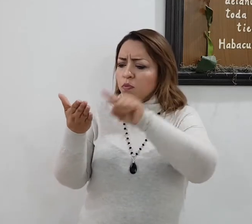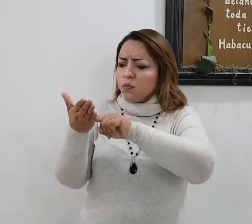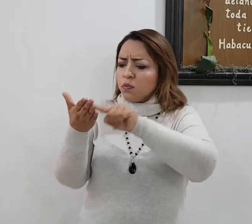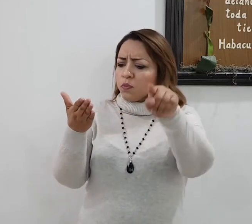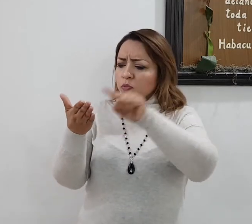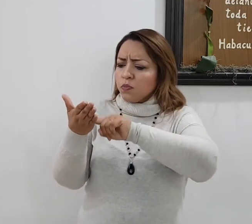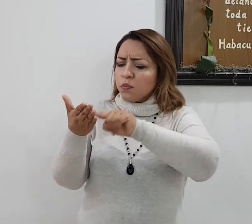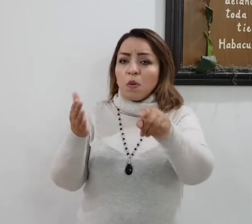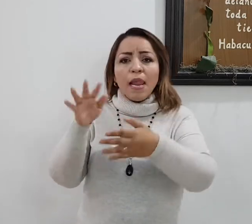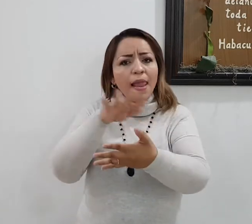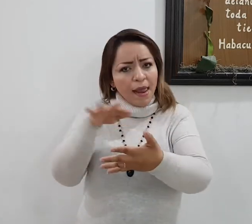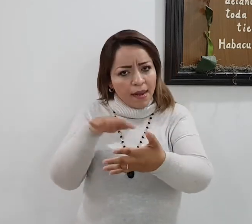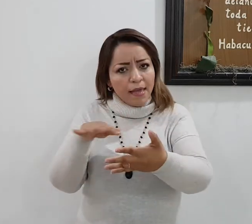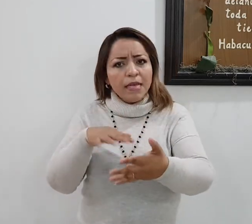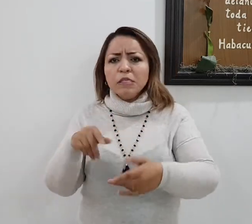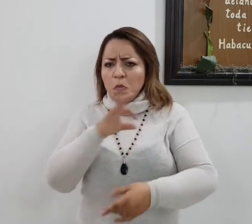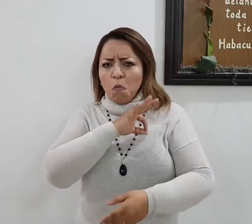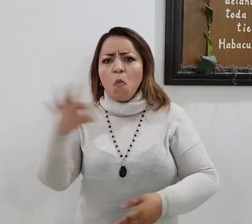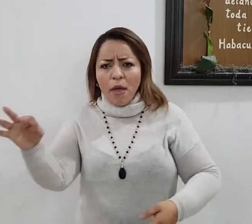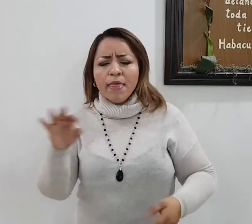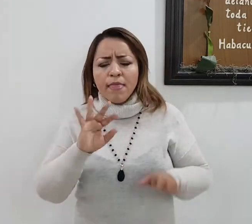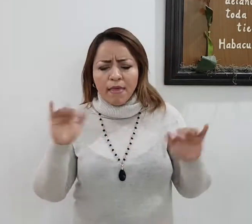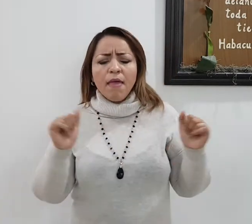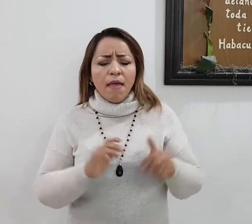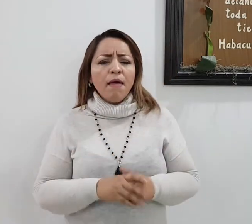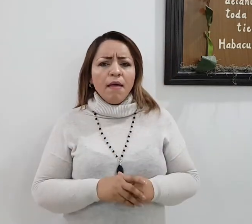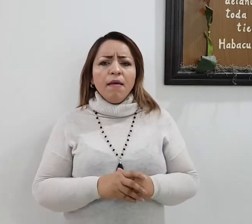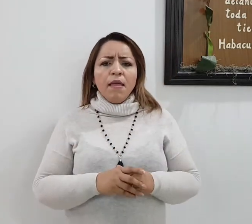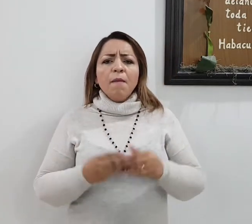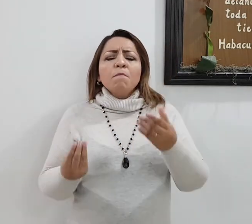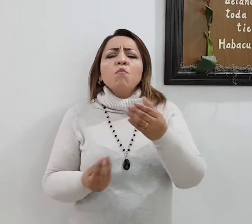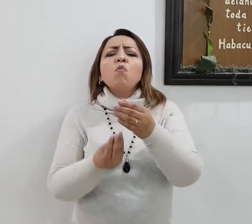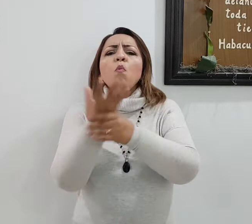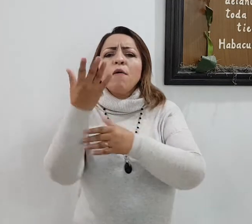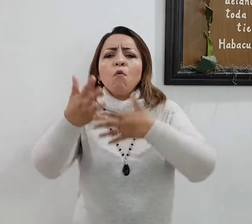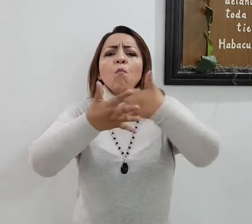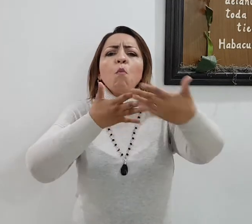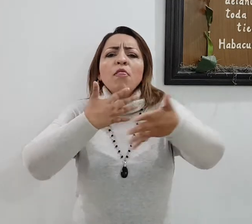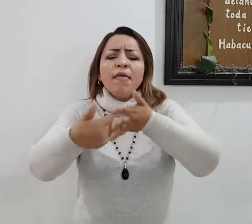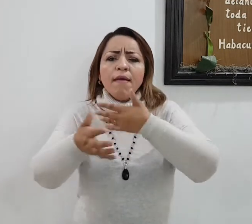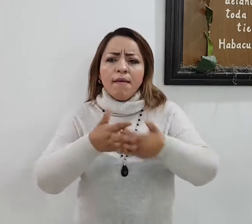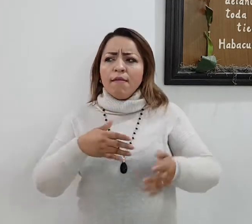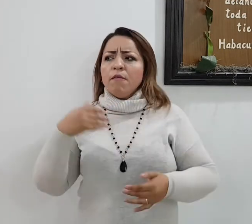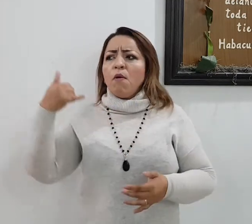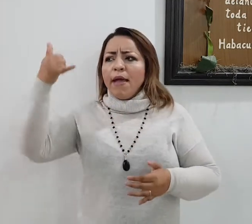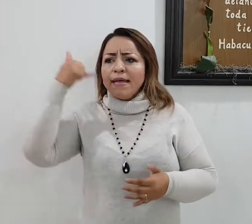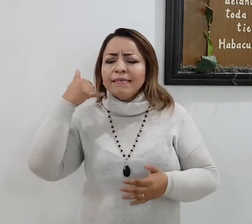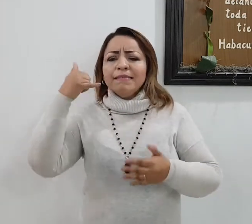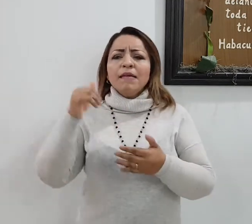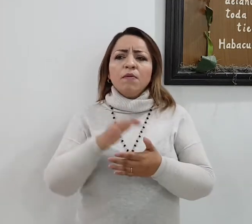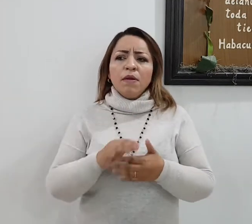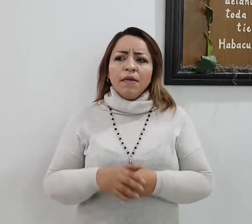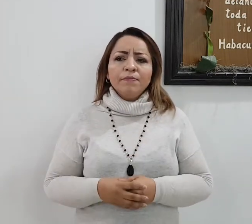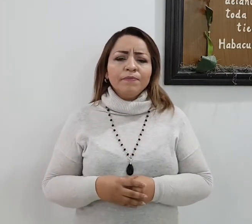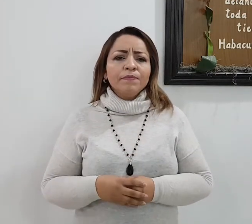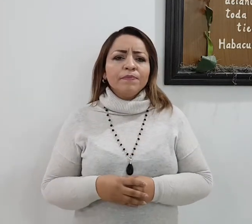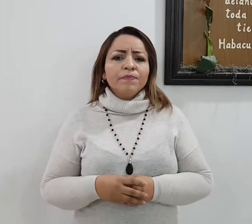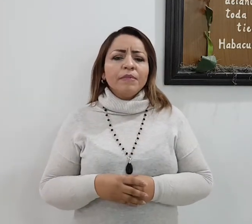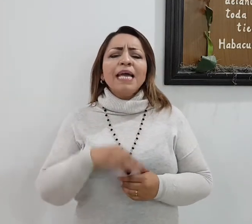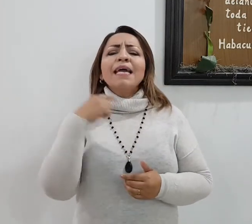razones del por qué, hermano, es tan importante que usted se acerque a la palabra de Dios. La primera razón que